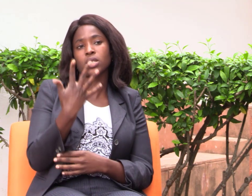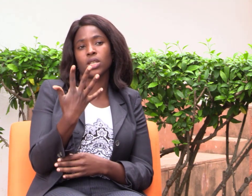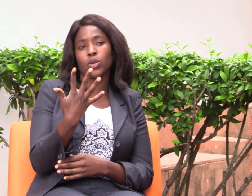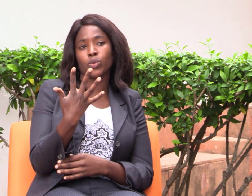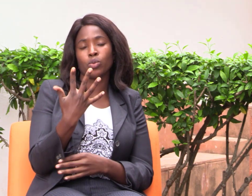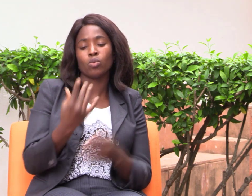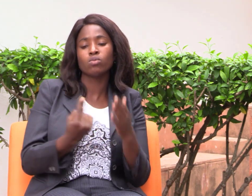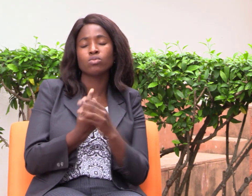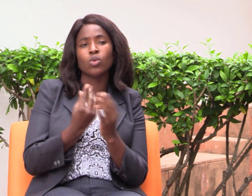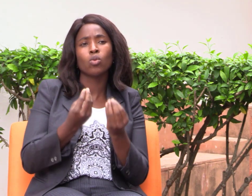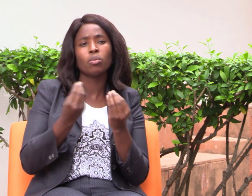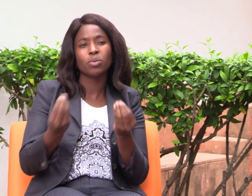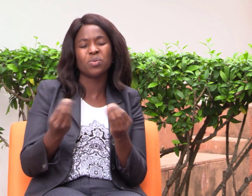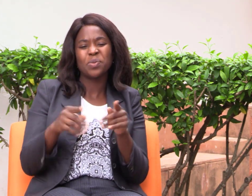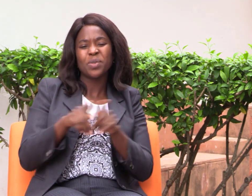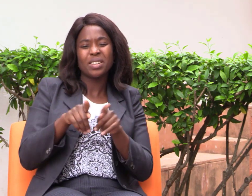os meus 5 anos,